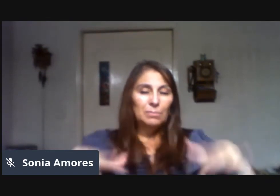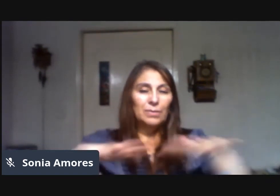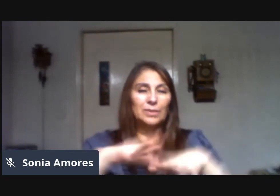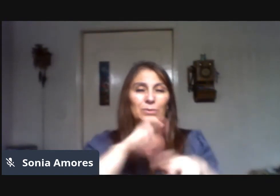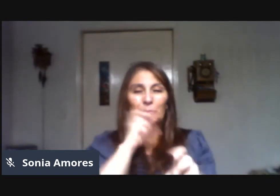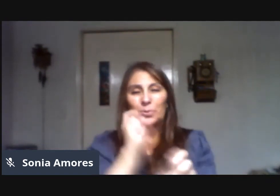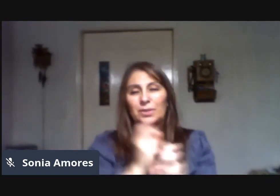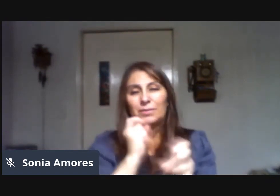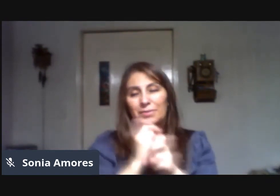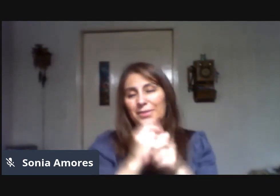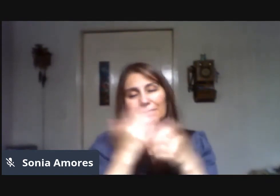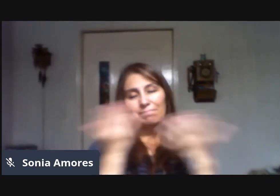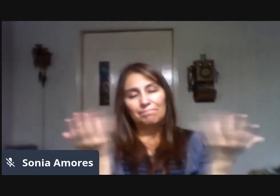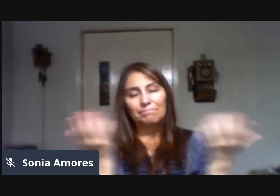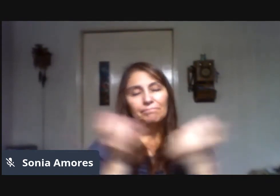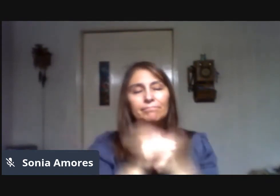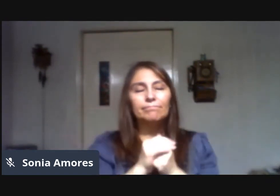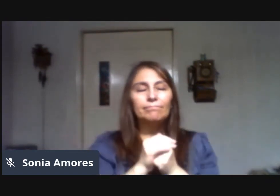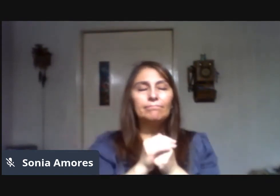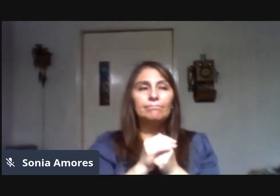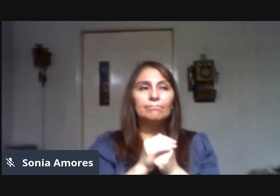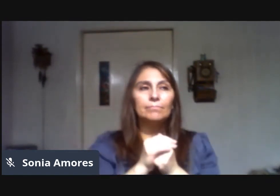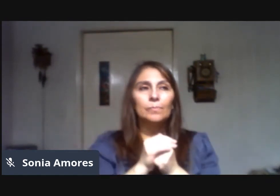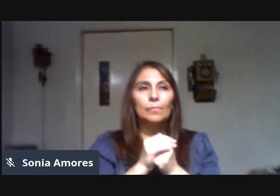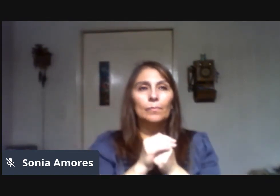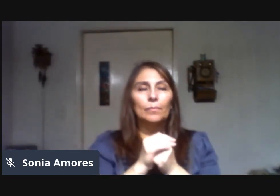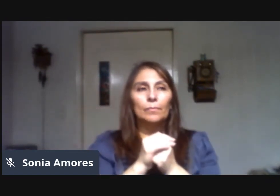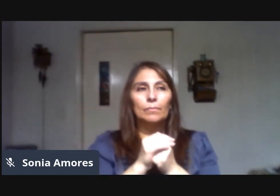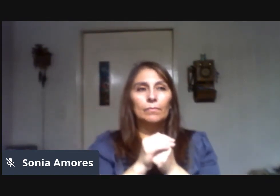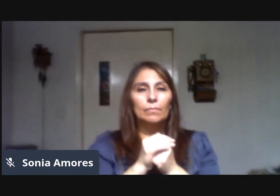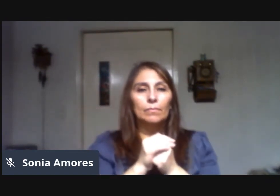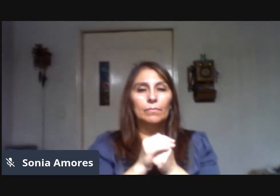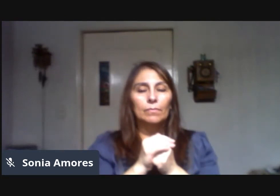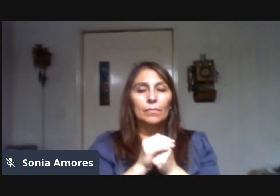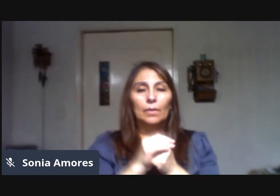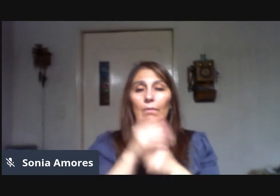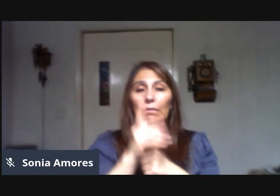No, esa decisión no aplica.